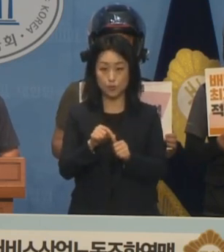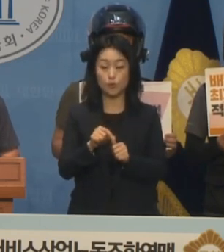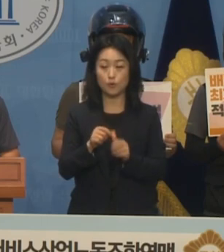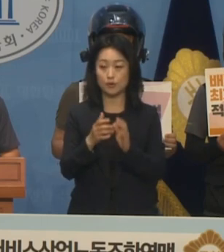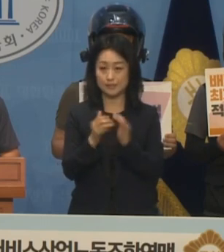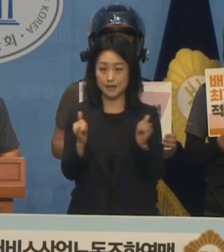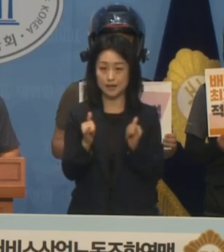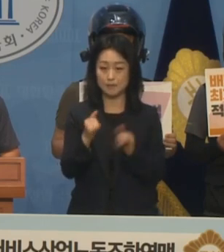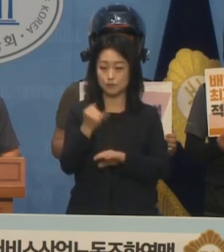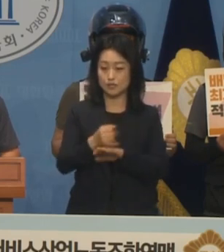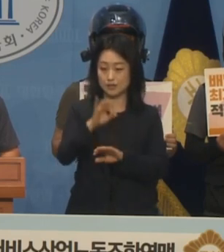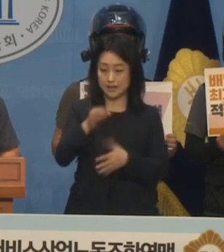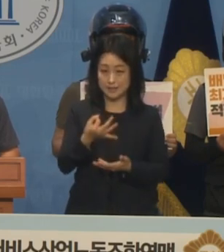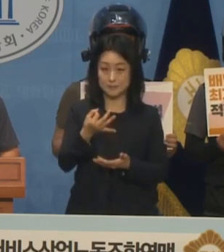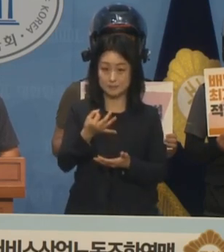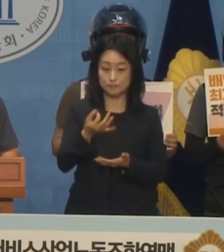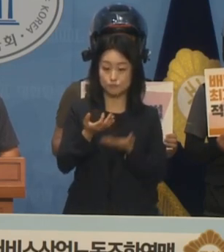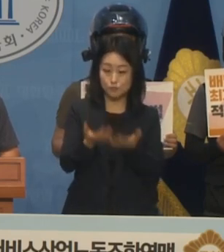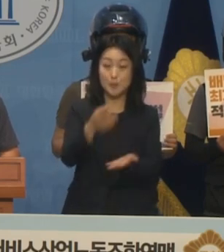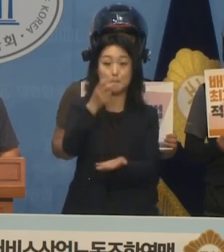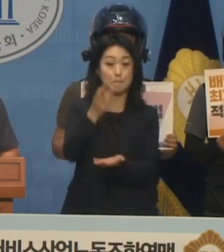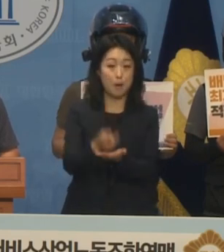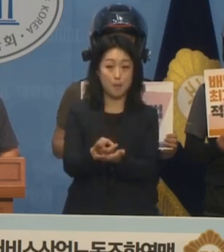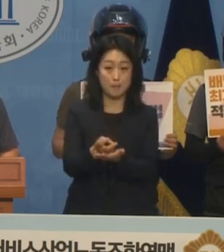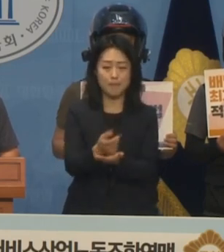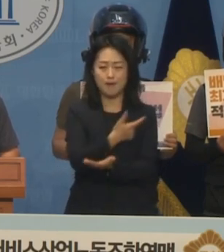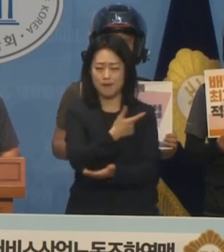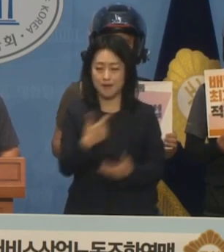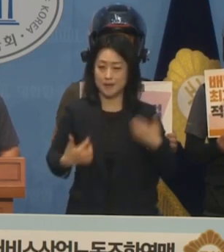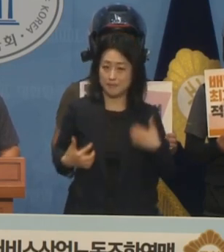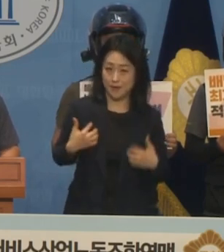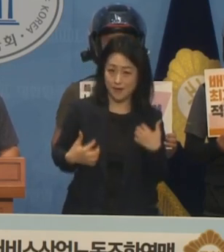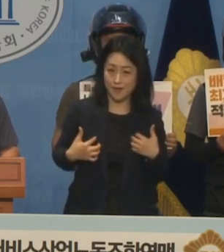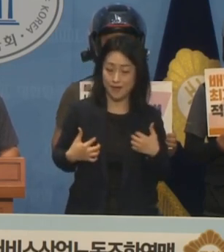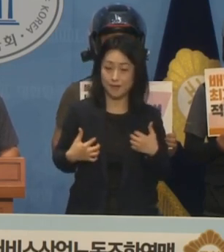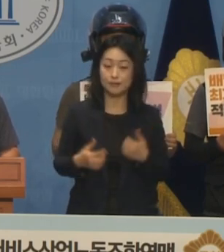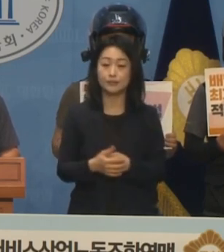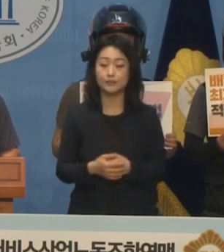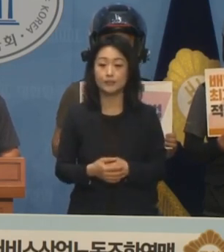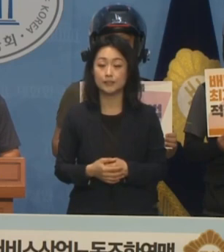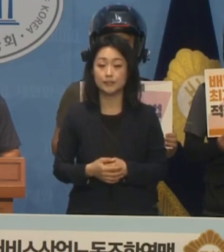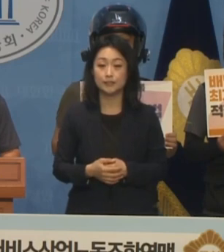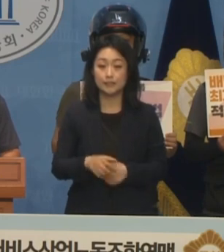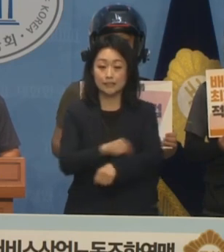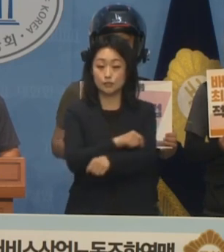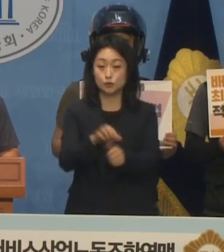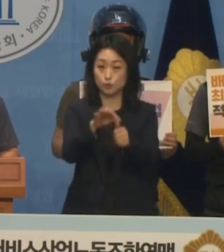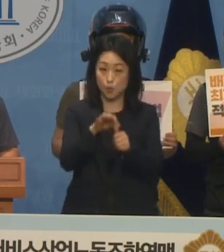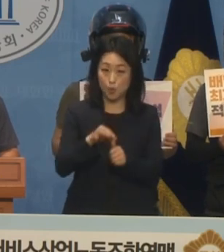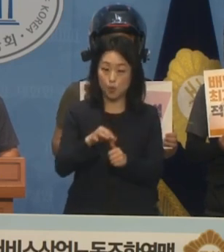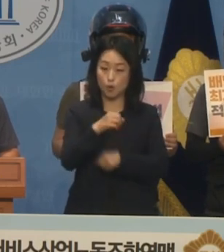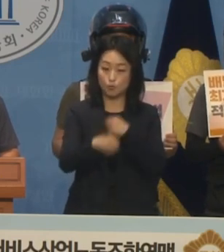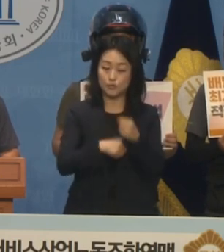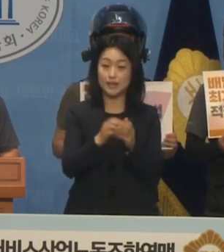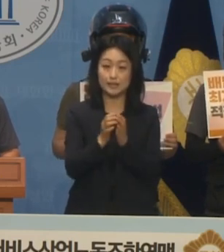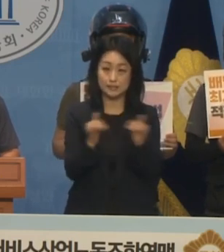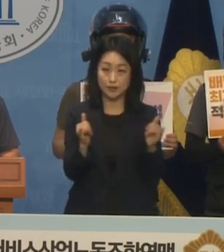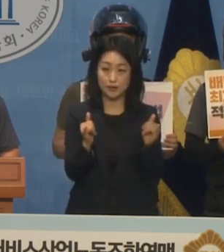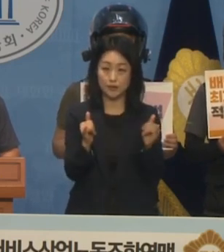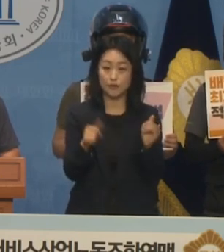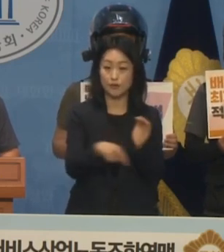택배, 마트 온라인 배송, 대리운전, 퀵서비스 기사, 방과광사 등 다양한 특수고용 노동자들이 함께하고